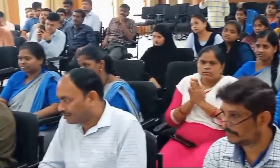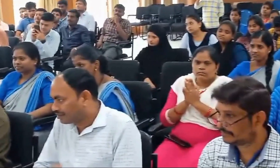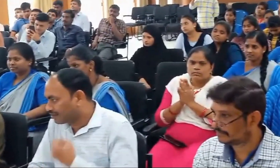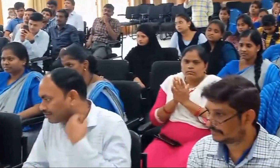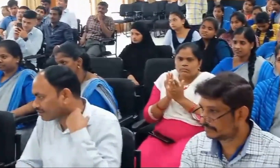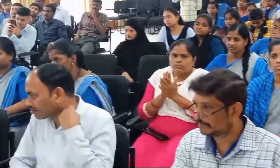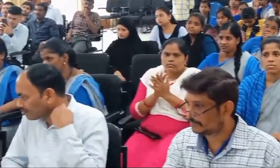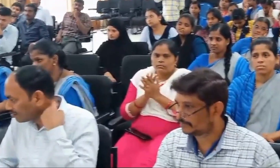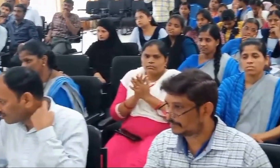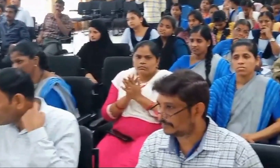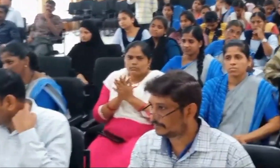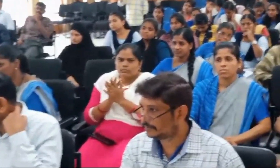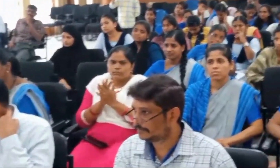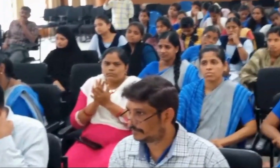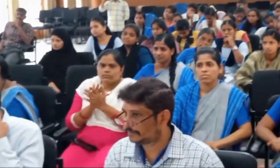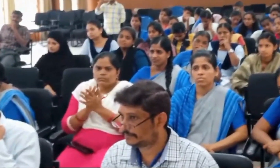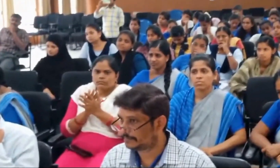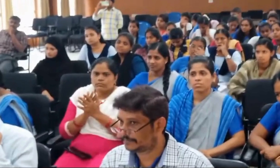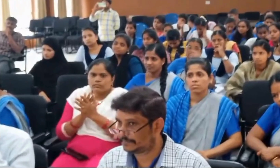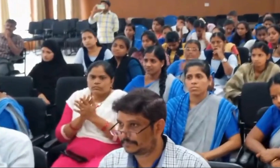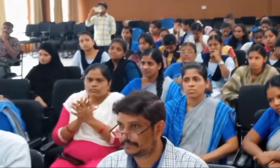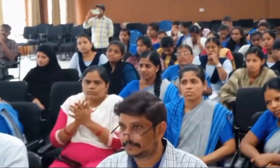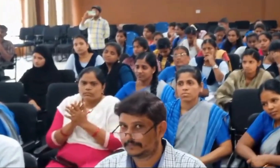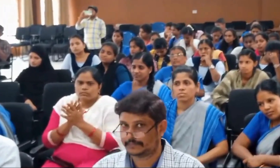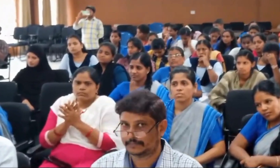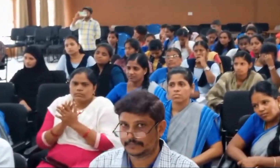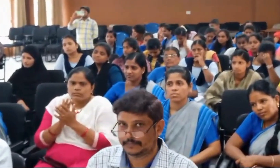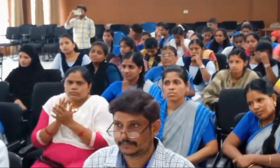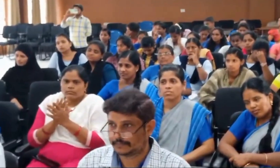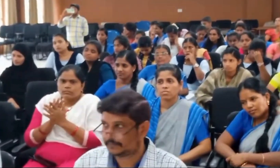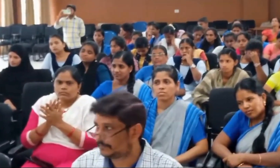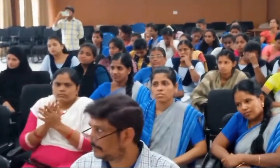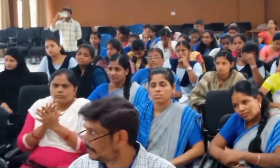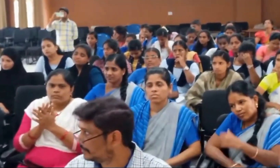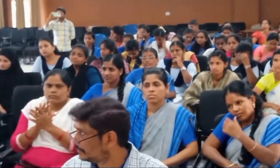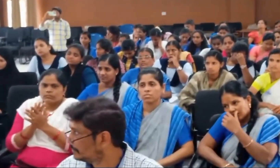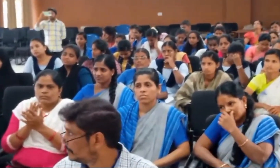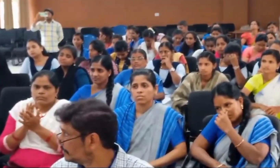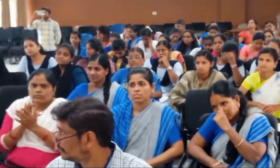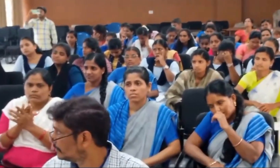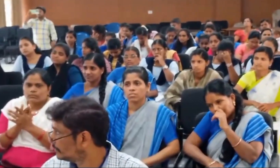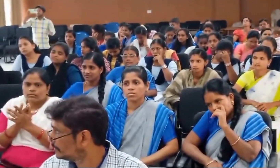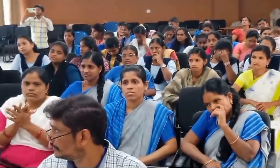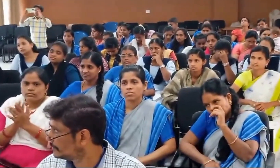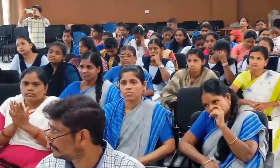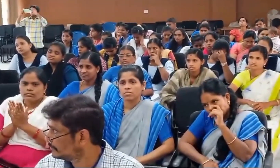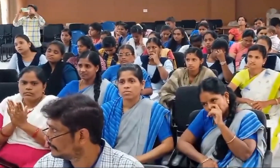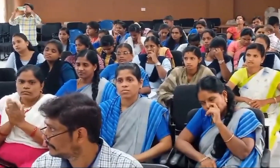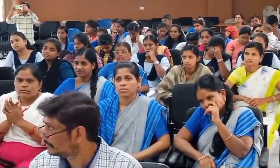ಬೇಗ ಗಂಧ ತರುಗಳಲ್ಲಿ ನಿತ್ಯೋತ್ಸವ ತಾಯಿ ನಿತ್ಯೋತ್ಸವ